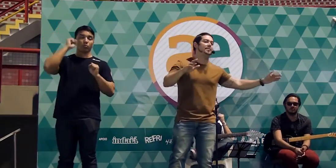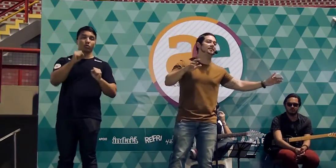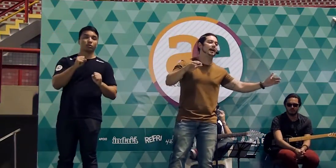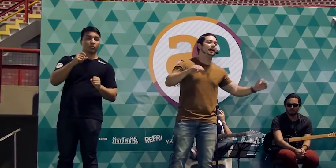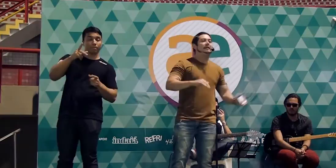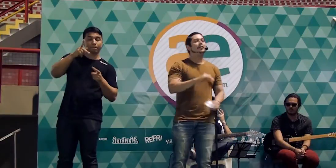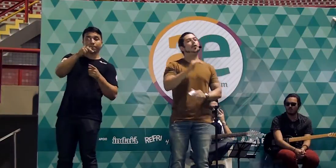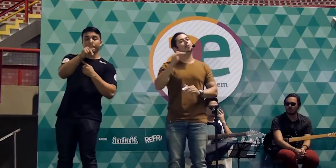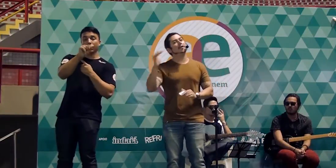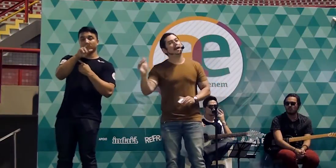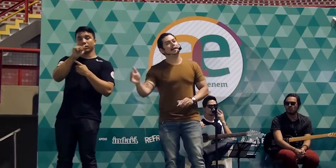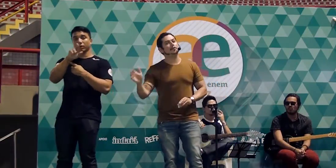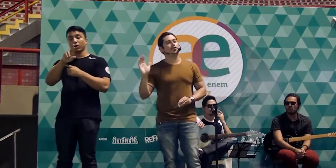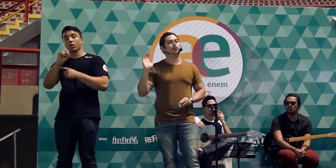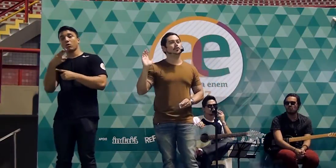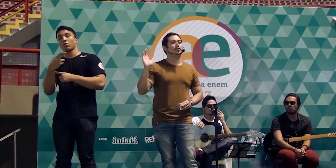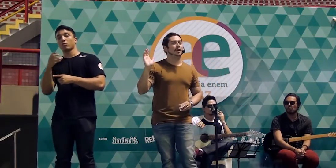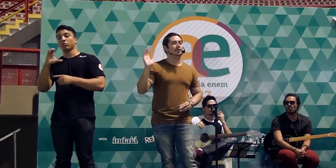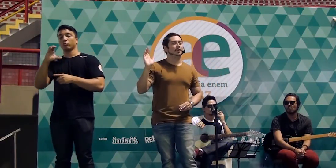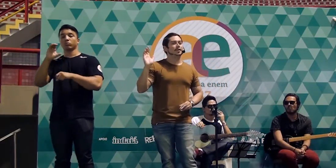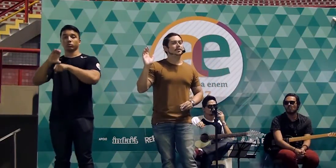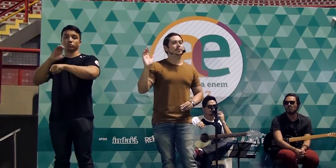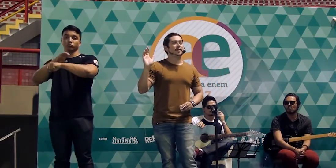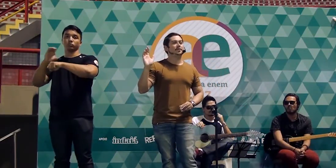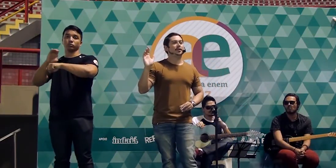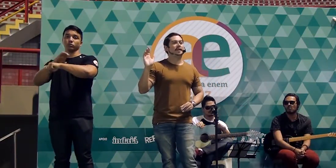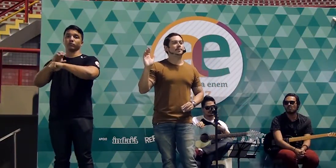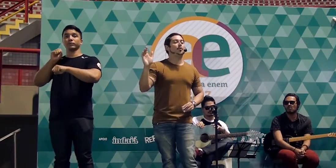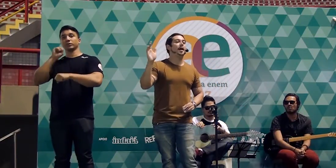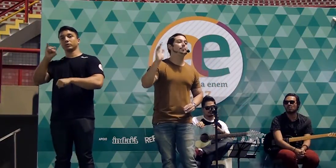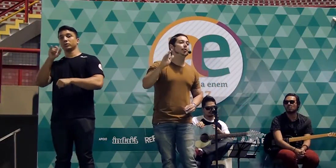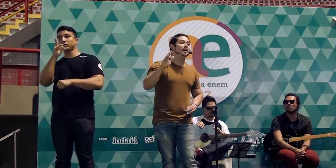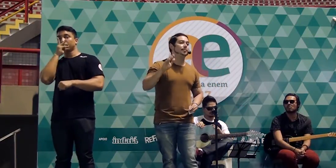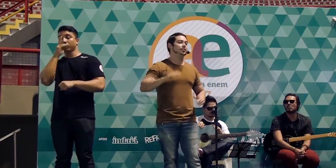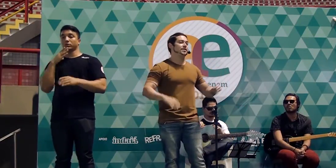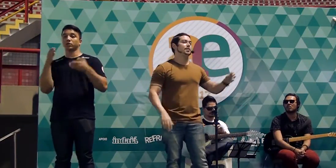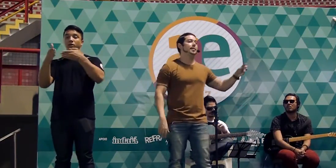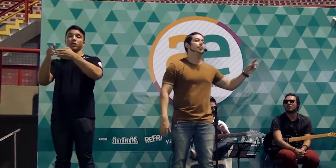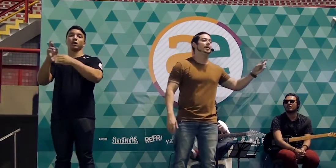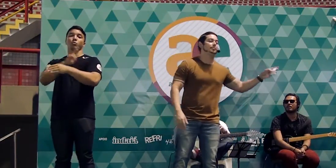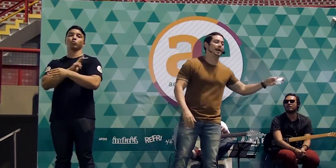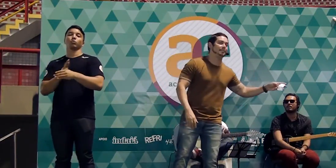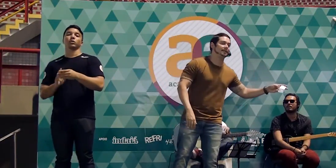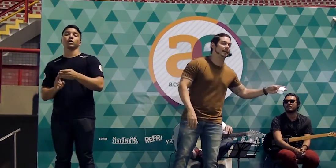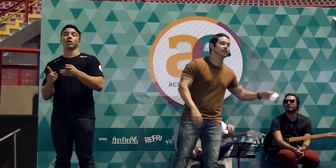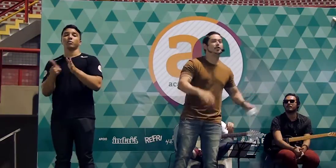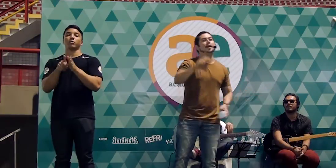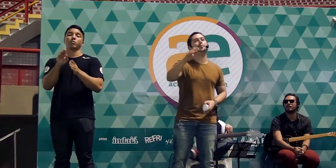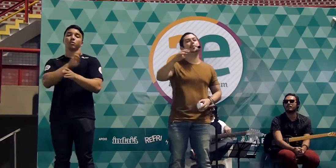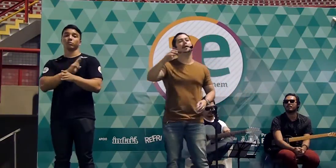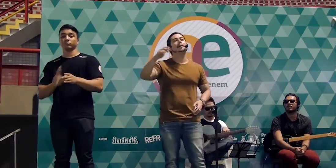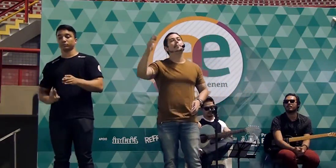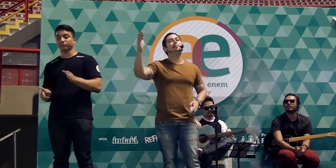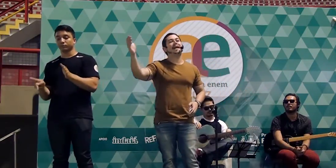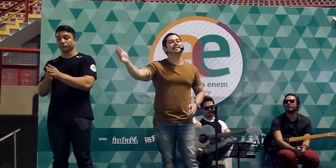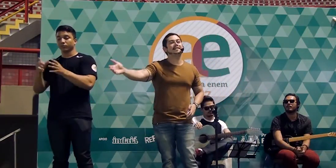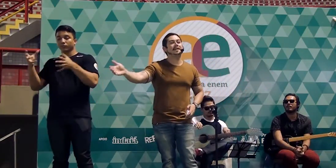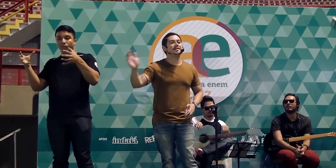monarquia parlamentar ou monarquia constitucional. Se o Brasil votasse por república, podia ser uma república parlamentarista ou uma